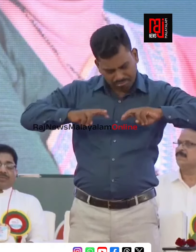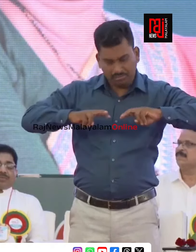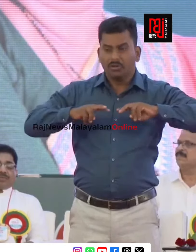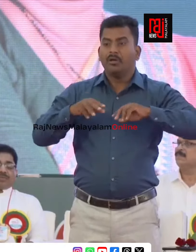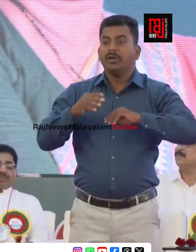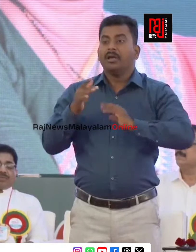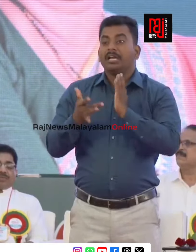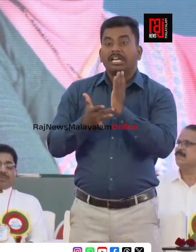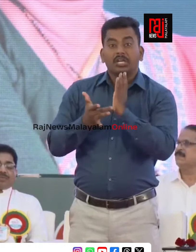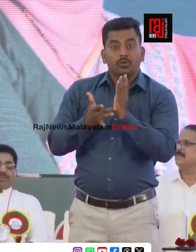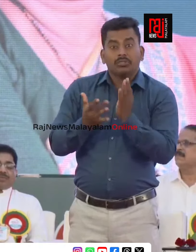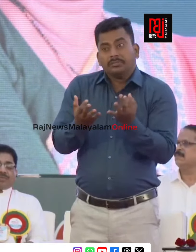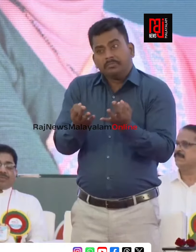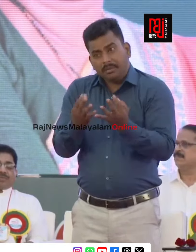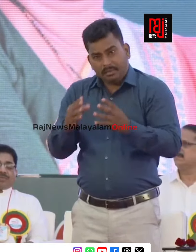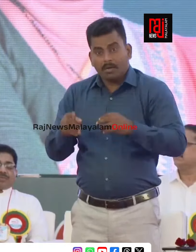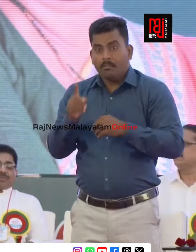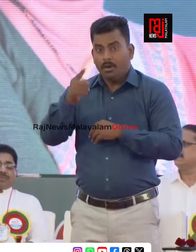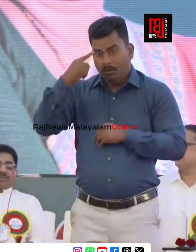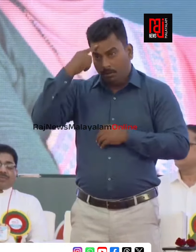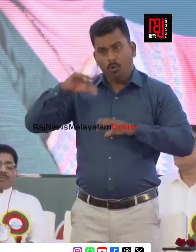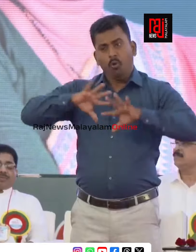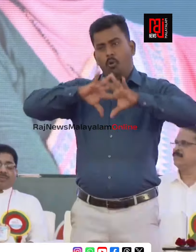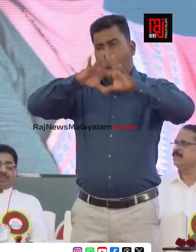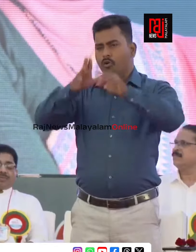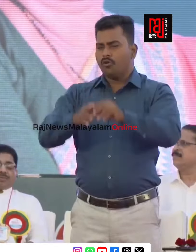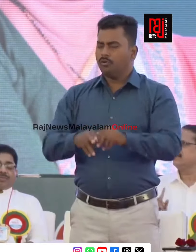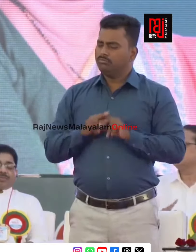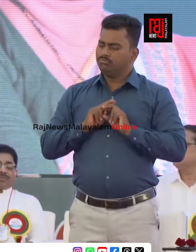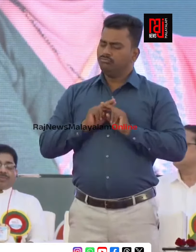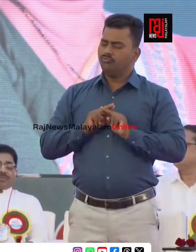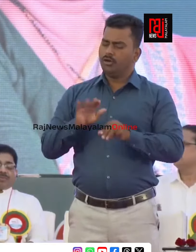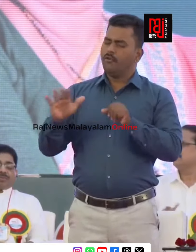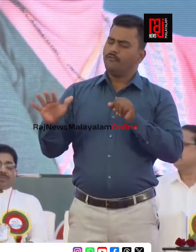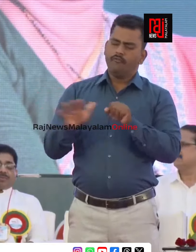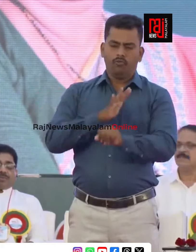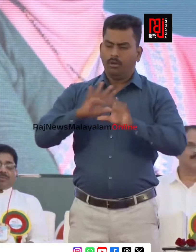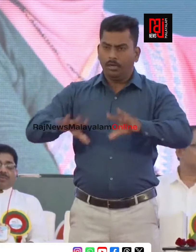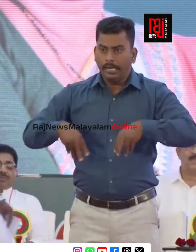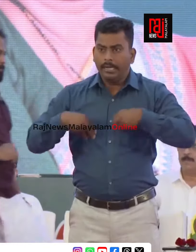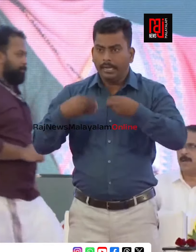പോരുന്നുണ്ട്. പരിമിതികളുണ്ട്, പക്ഷെ എങ്കിൽ പോലും ധാരാളം പദ്ധതികൾ